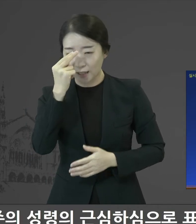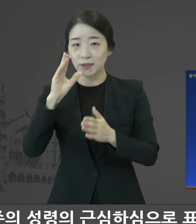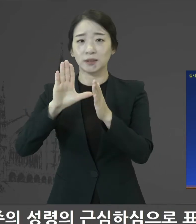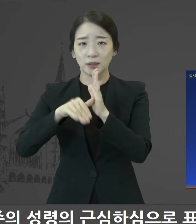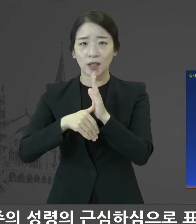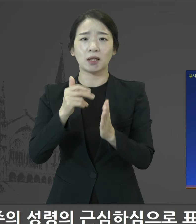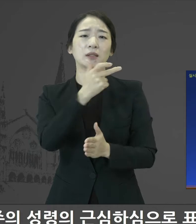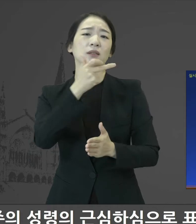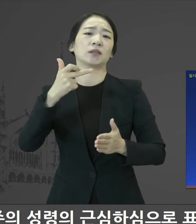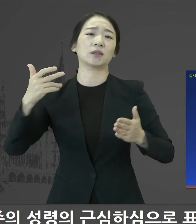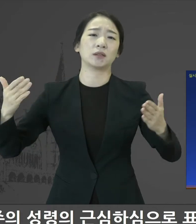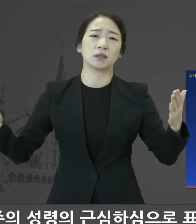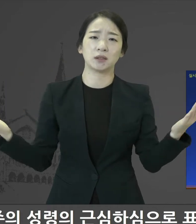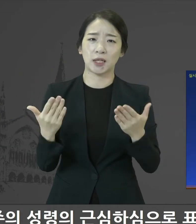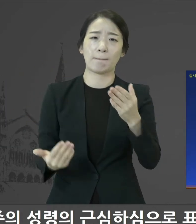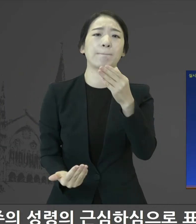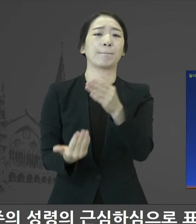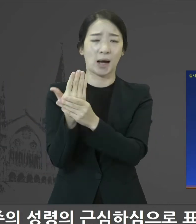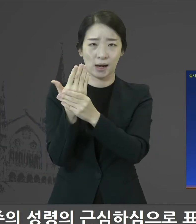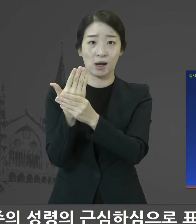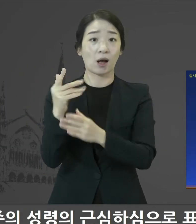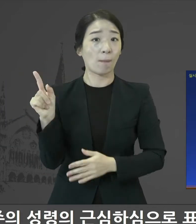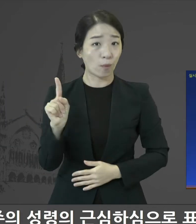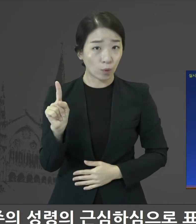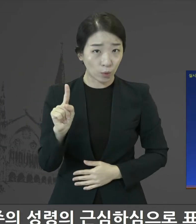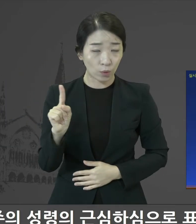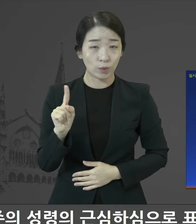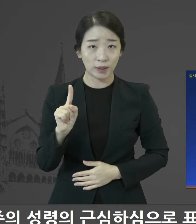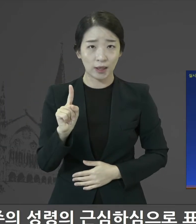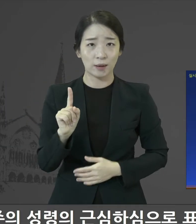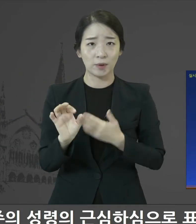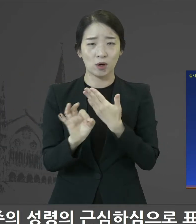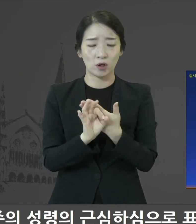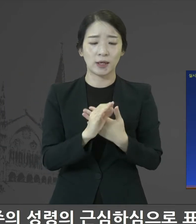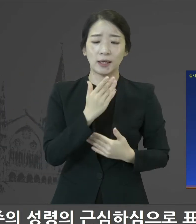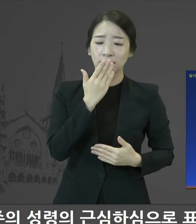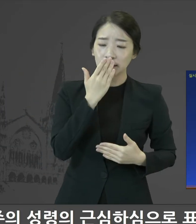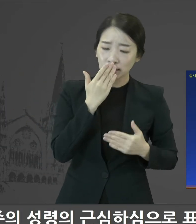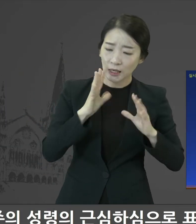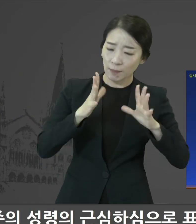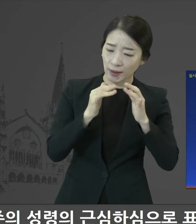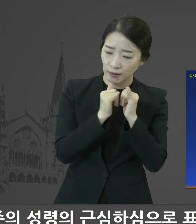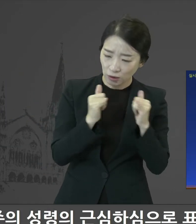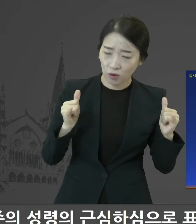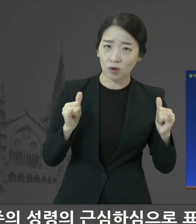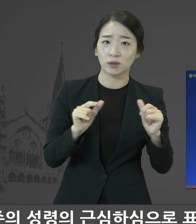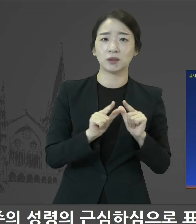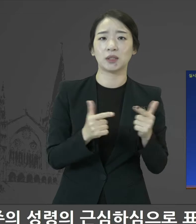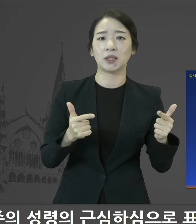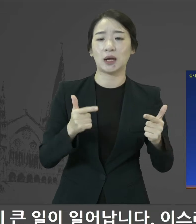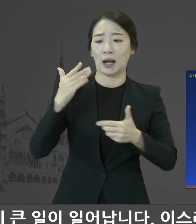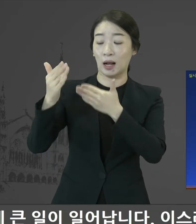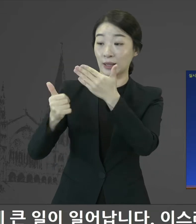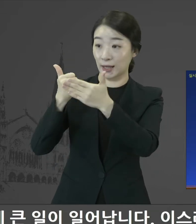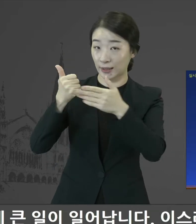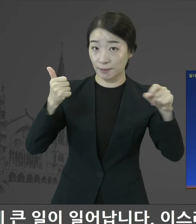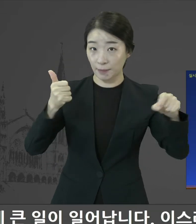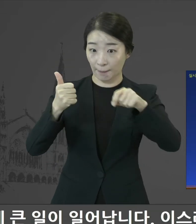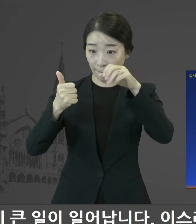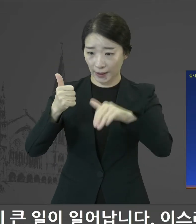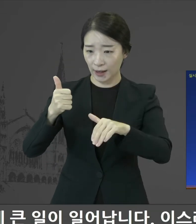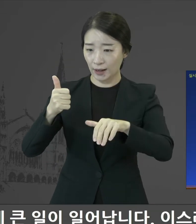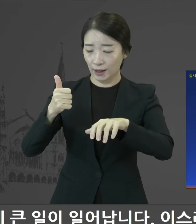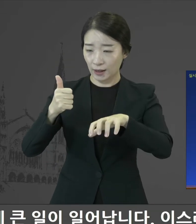큰일이 일어나는 겁니다. 이스라엘 백성들이 아주 심하게 하나님 앞에 이제 채찍을,